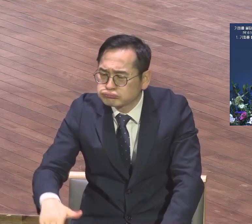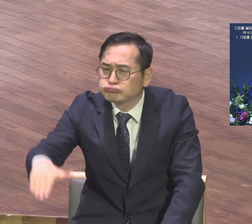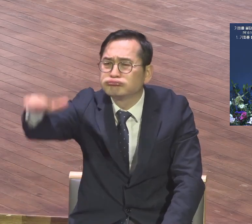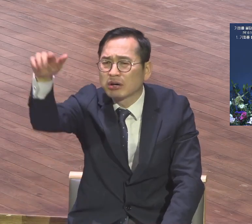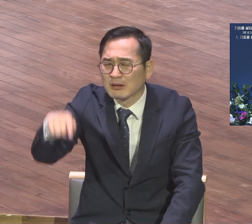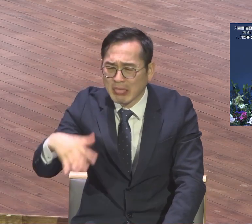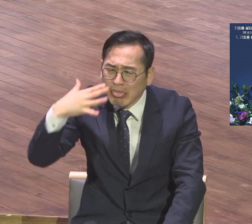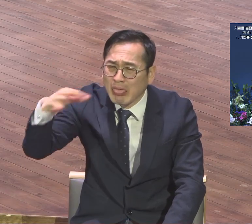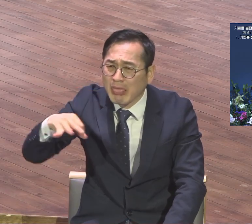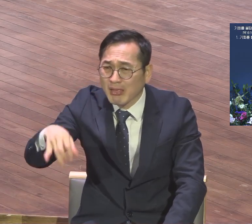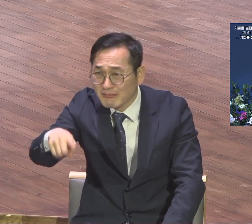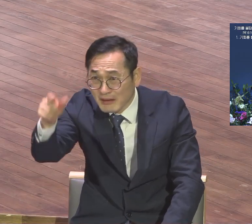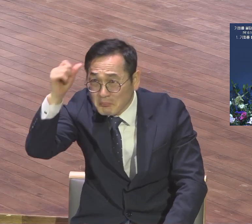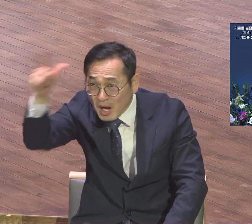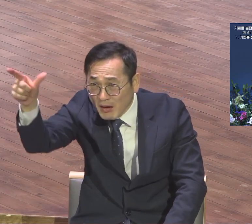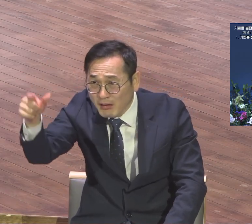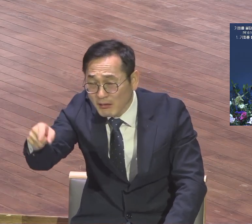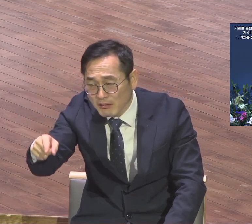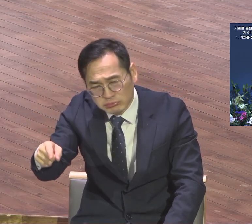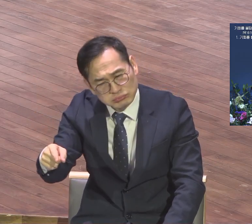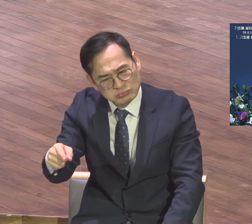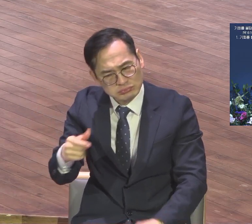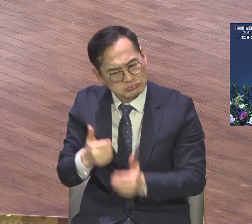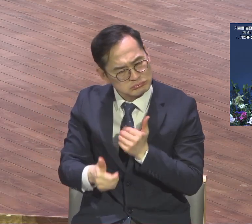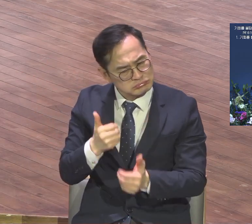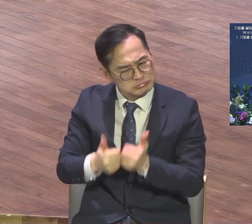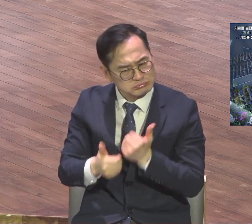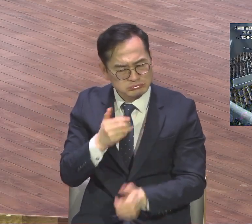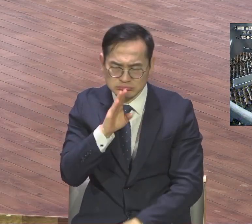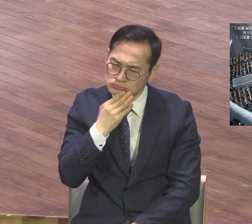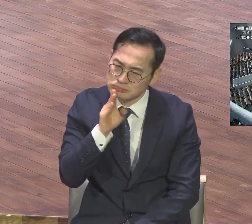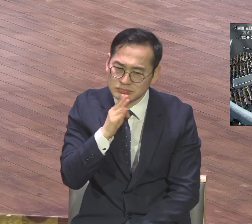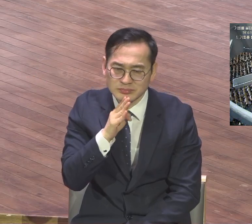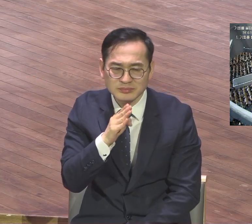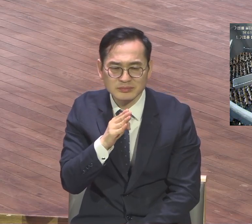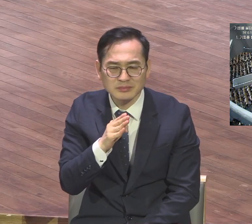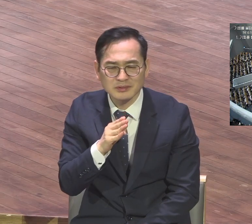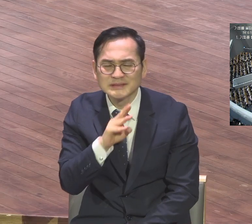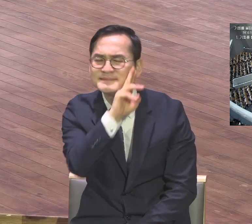목수하던 저 예수 아니냐? 자, 이들에게는요